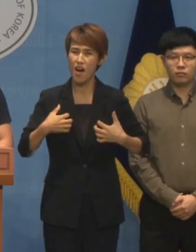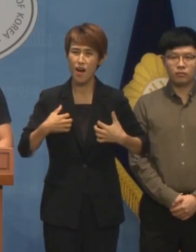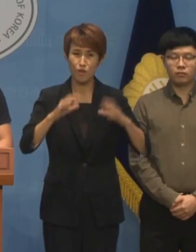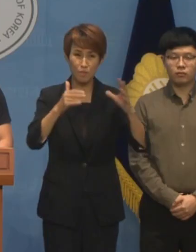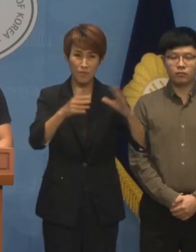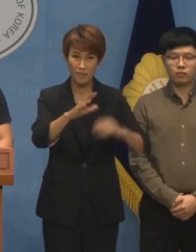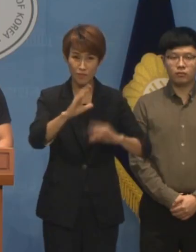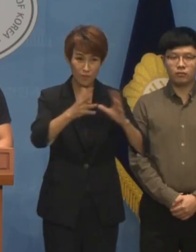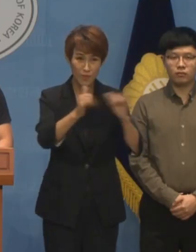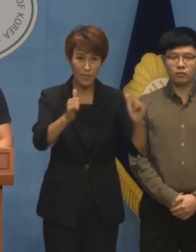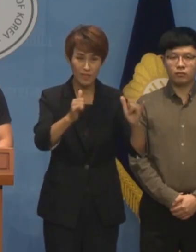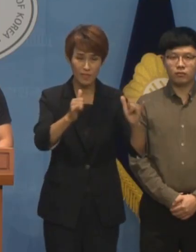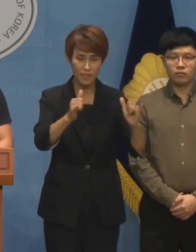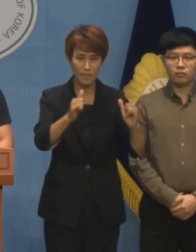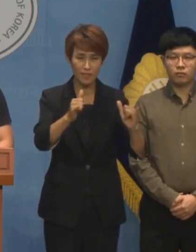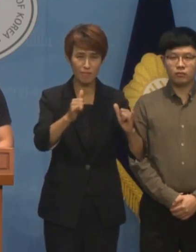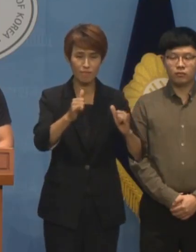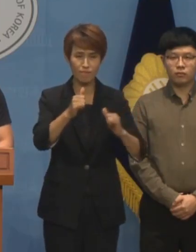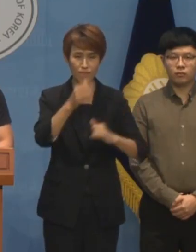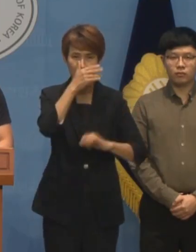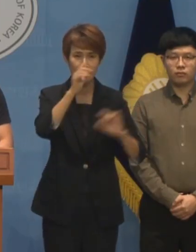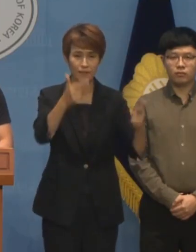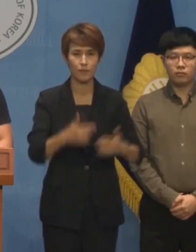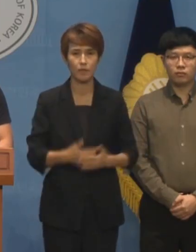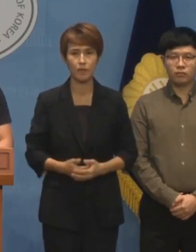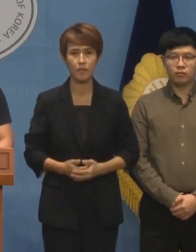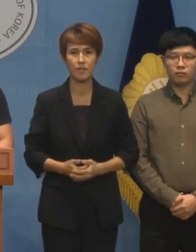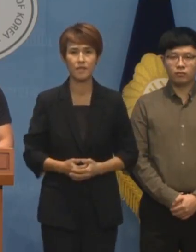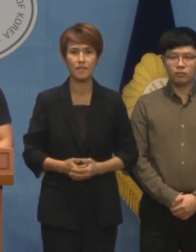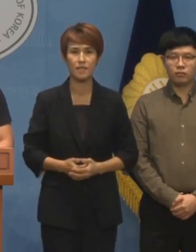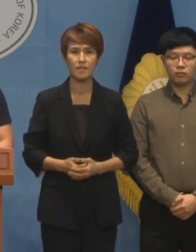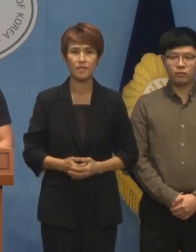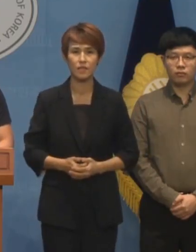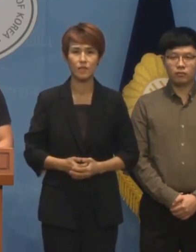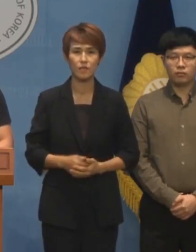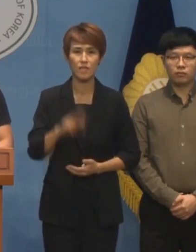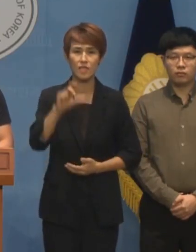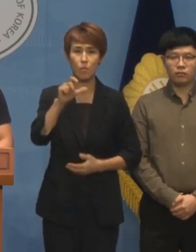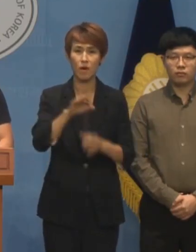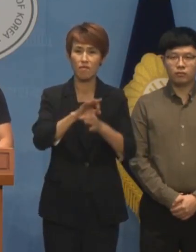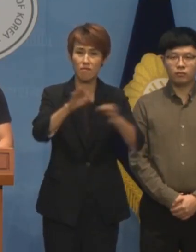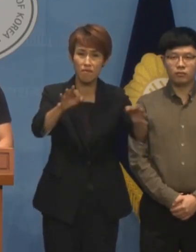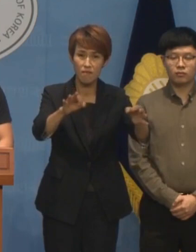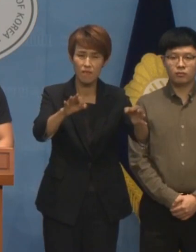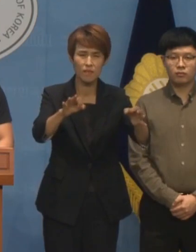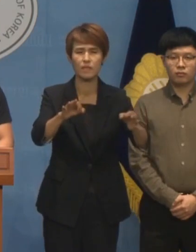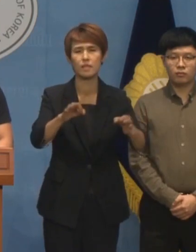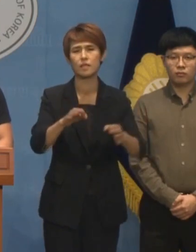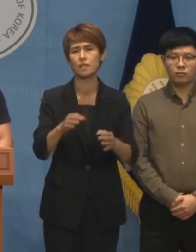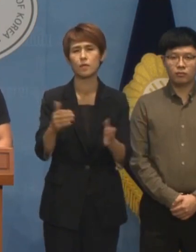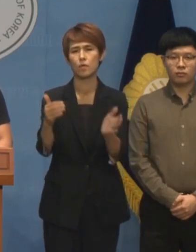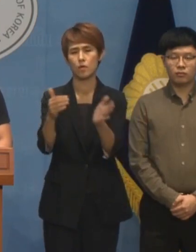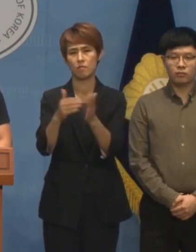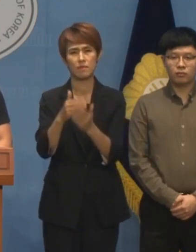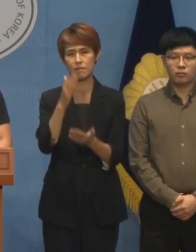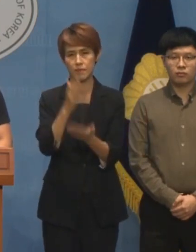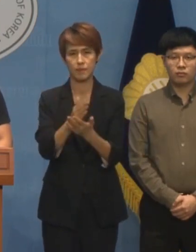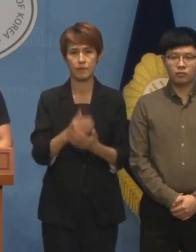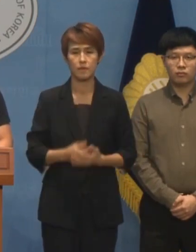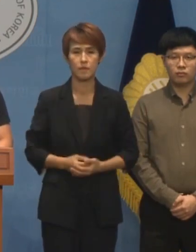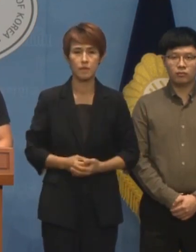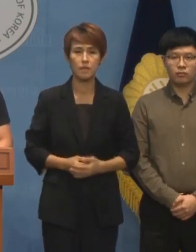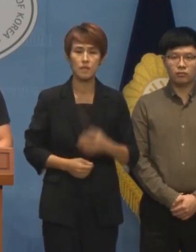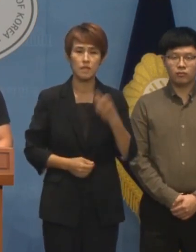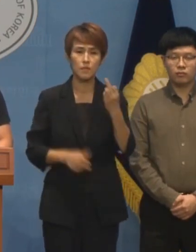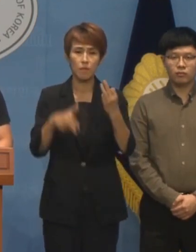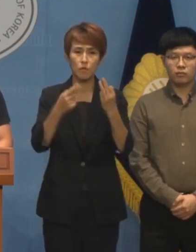않습니다. 잠깐 기분만 좋은 기분소득을 향한 실험을 중단하십시오. 저희 미래세대는 13조